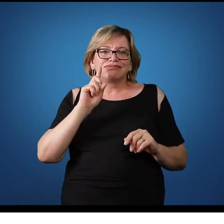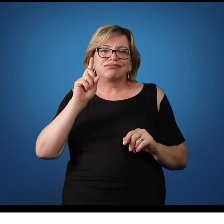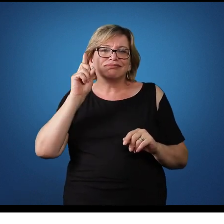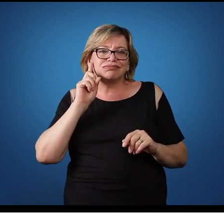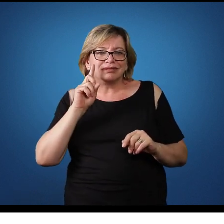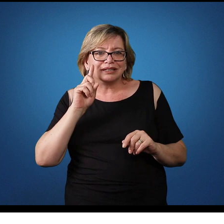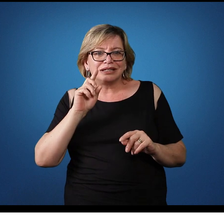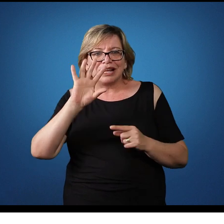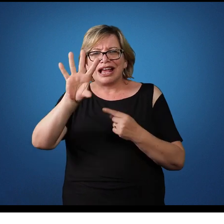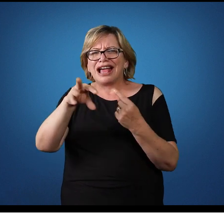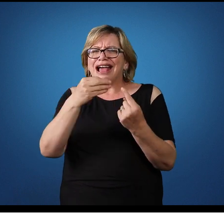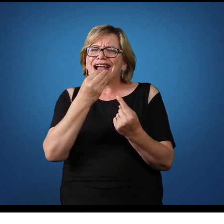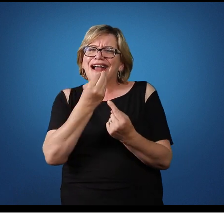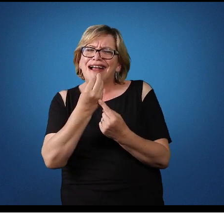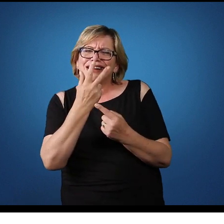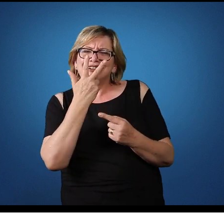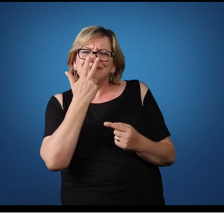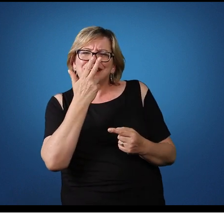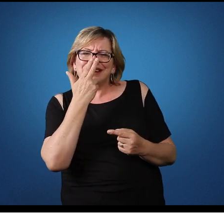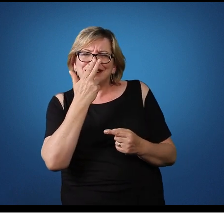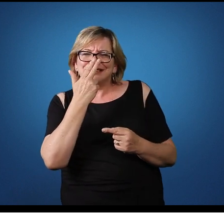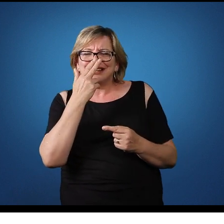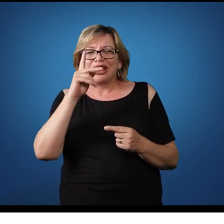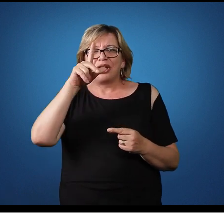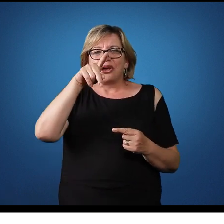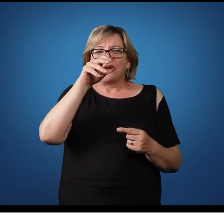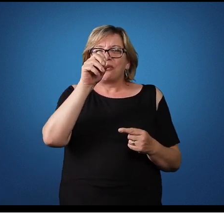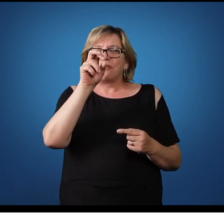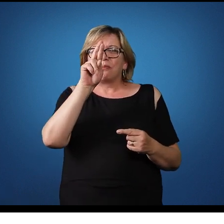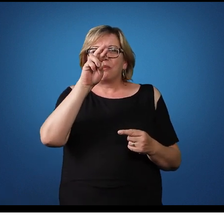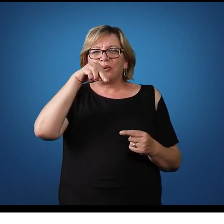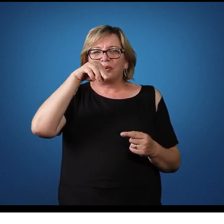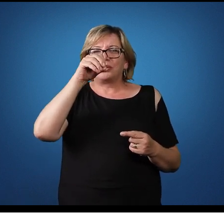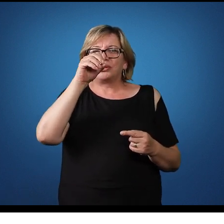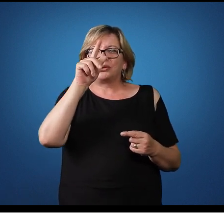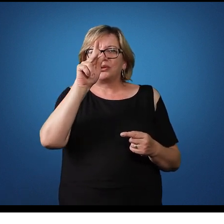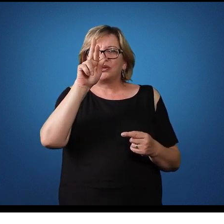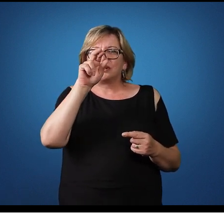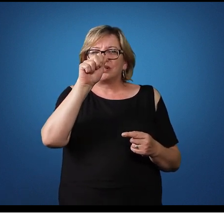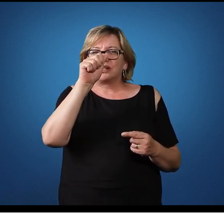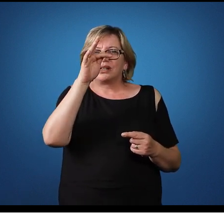a pornografia. Eu não sei definir, mas eu reconheço quando eu estou